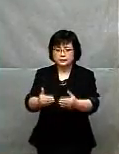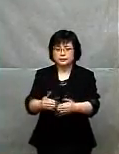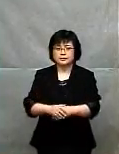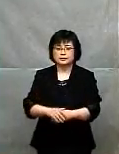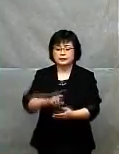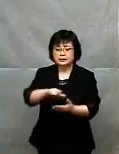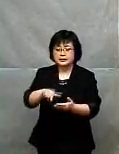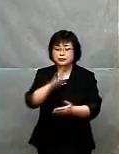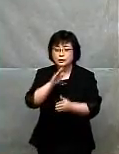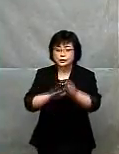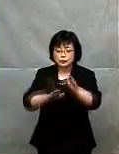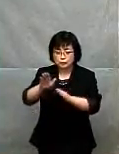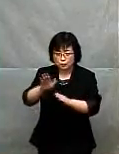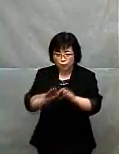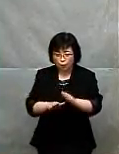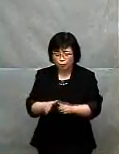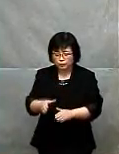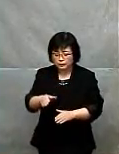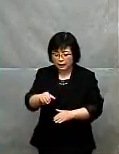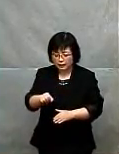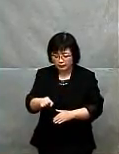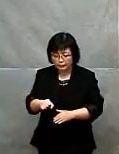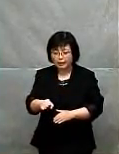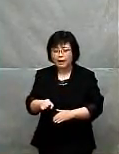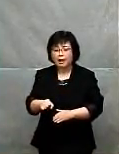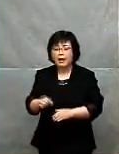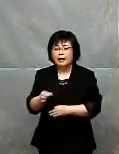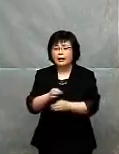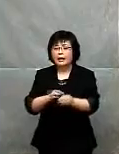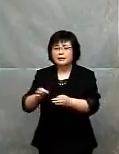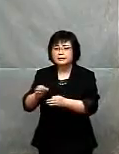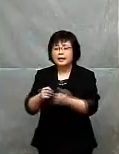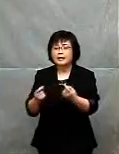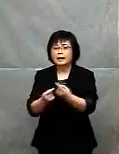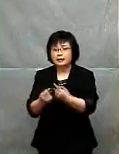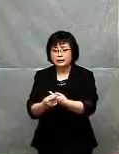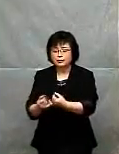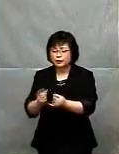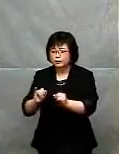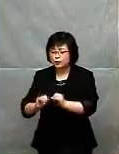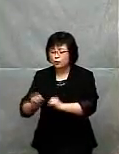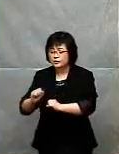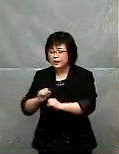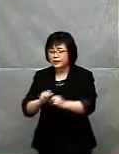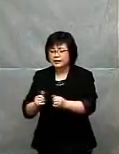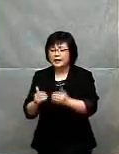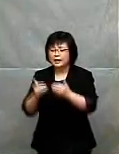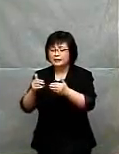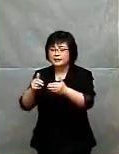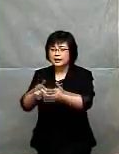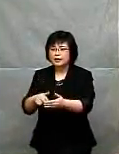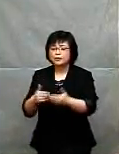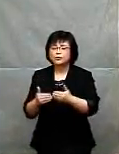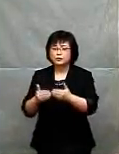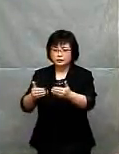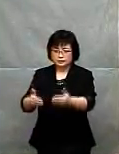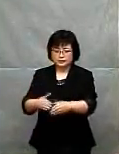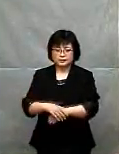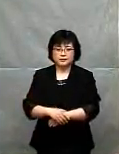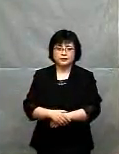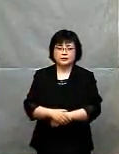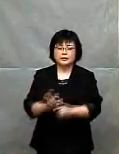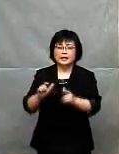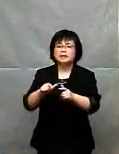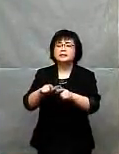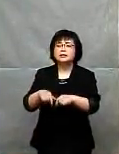実情を踏まえた経済対策、また女性の活躍の推進、それから東日本大震